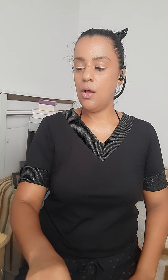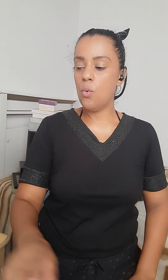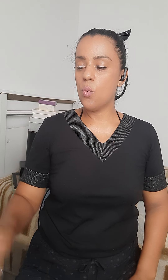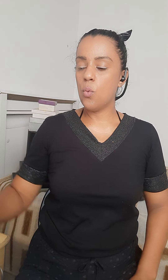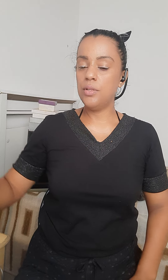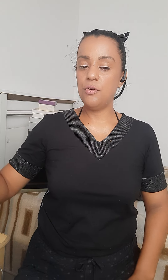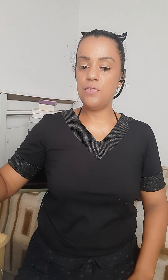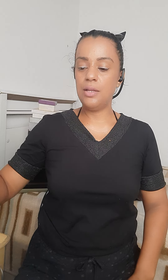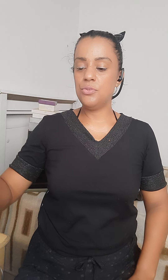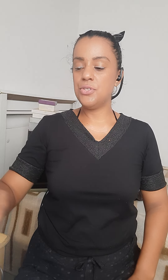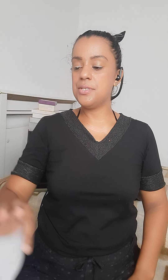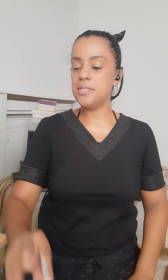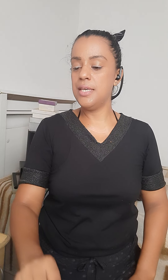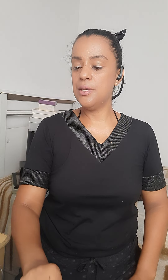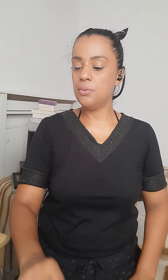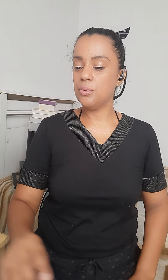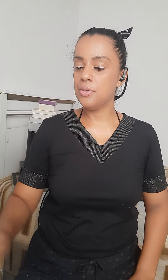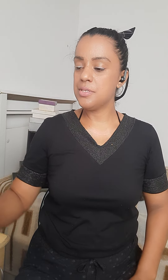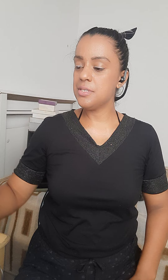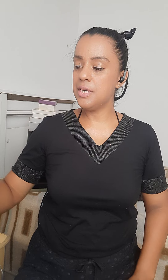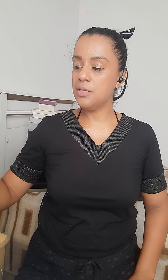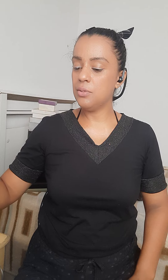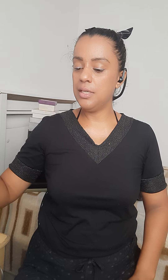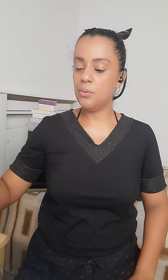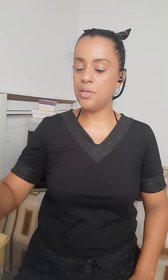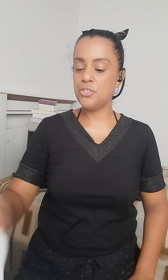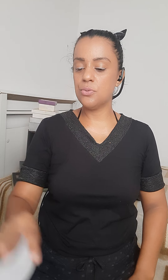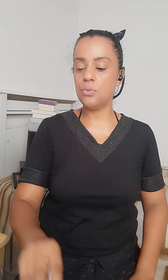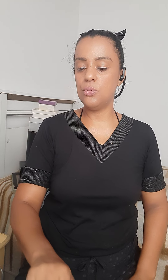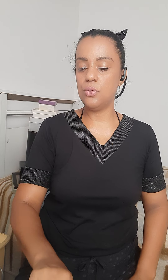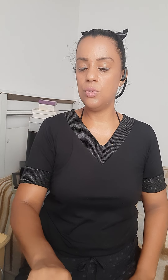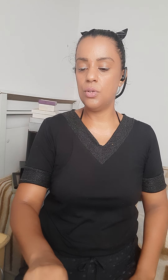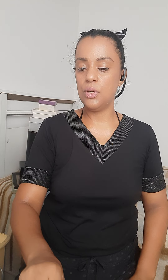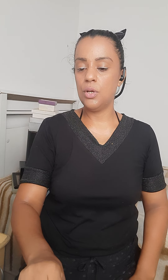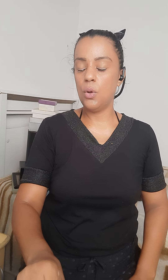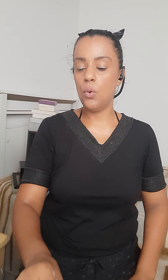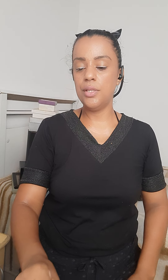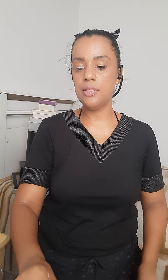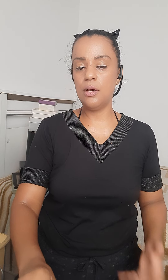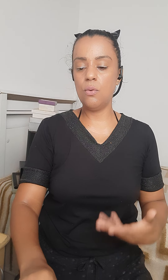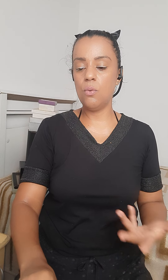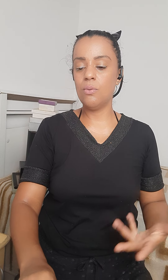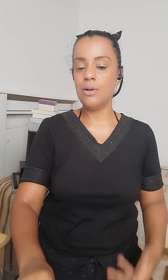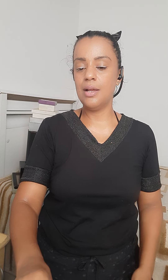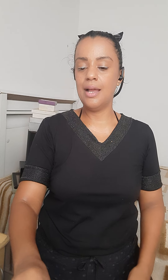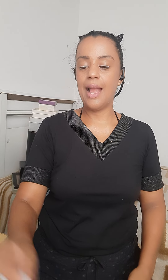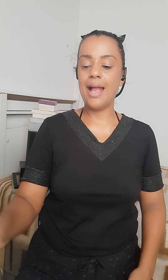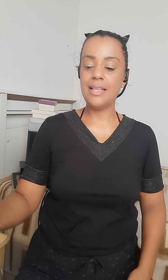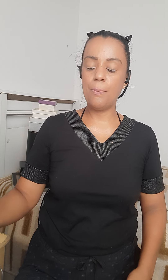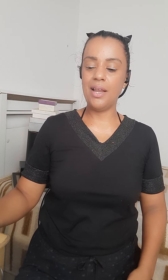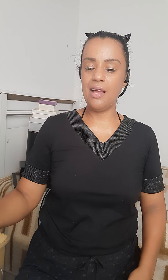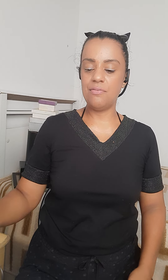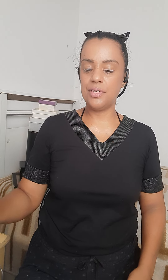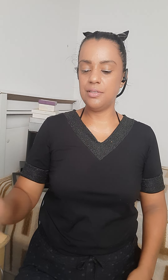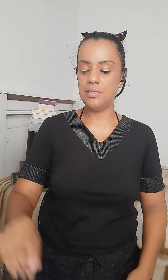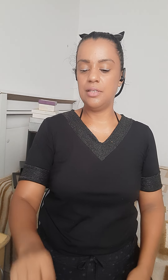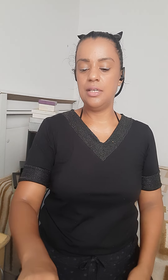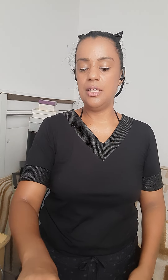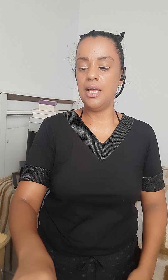Então, quando eu falo de signo linguístico, ou então cada palavra,